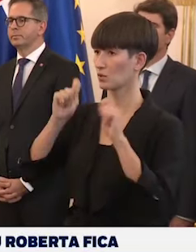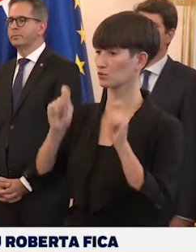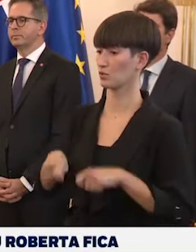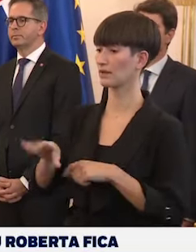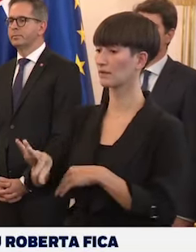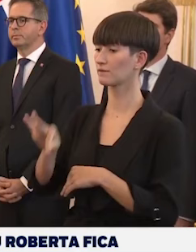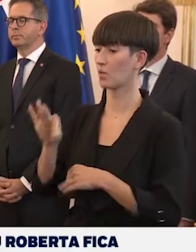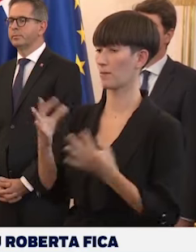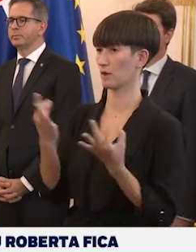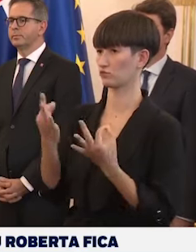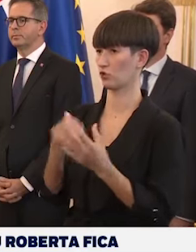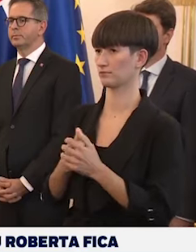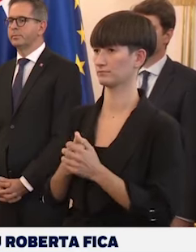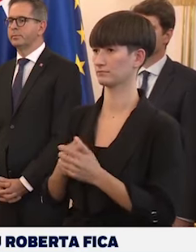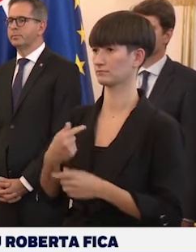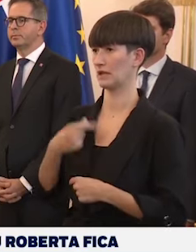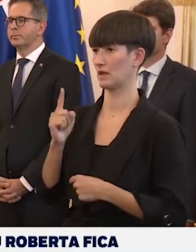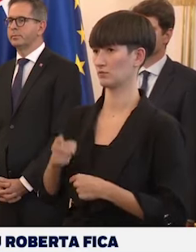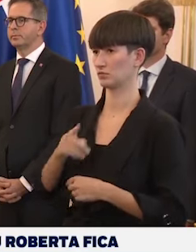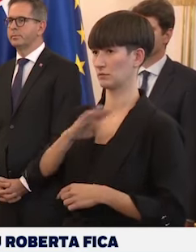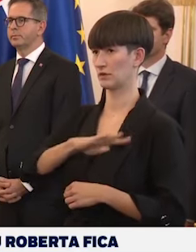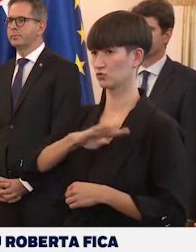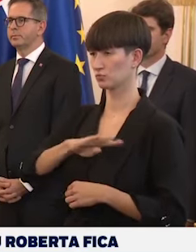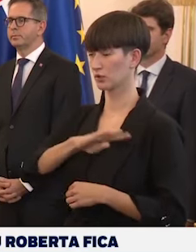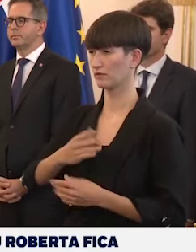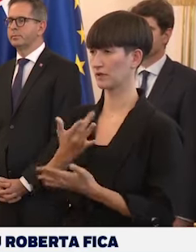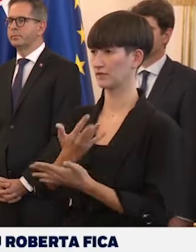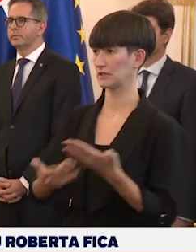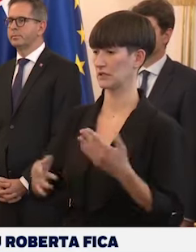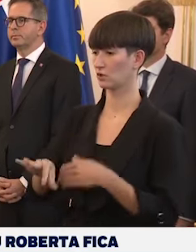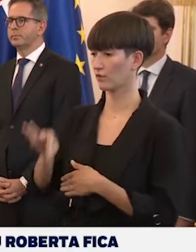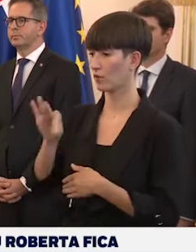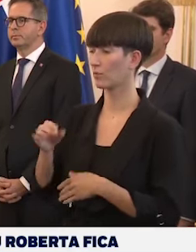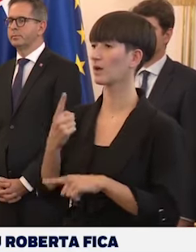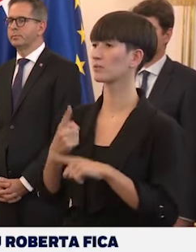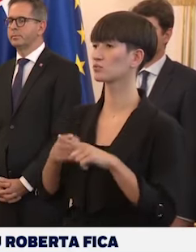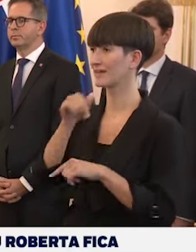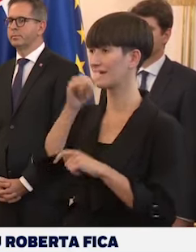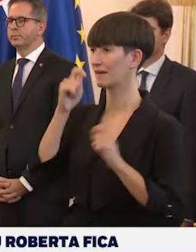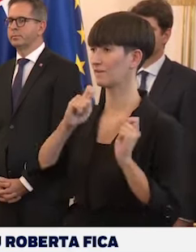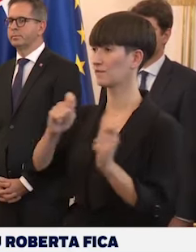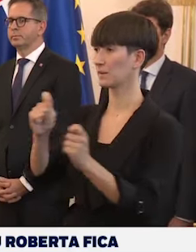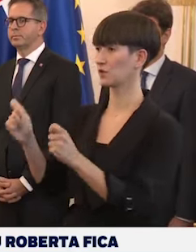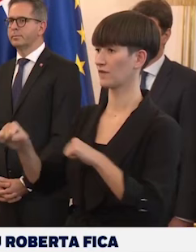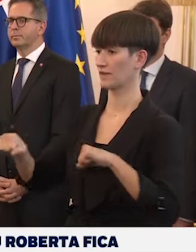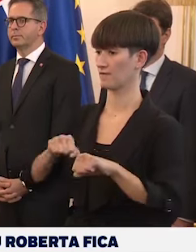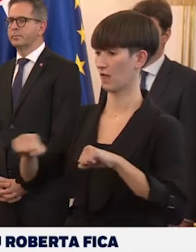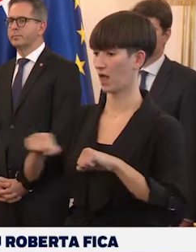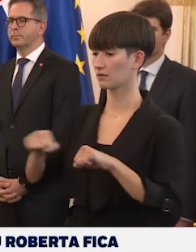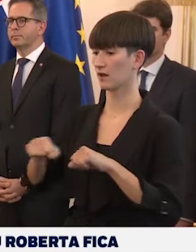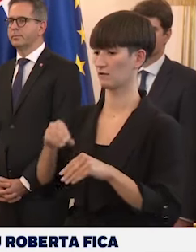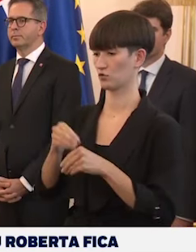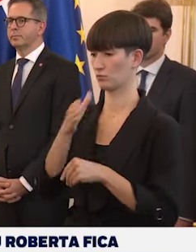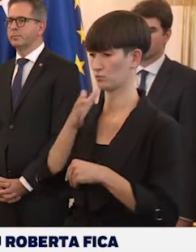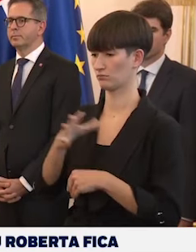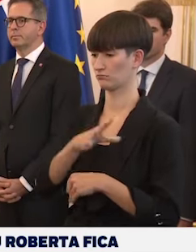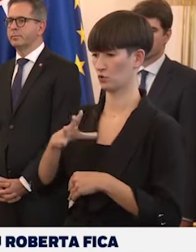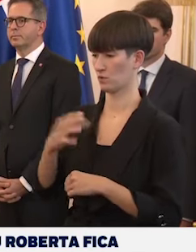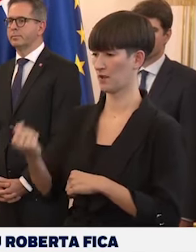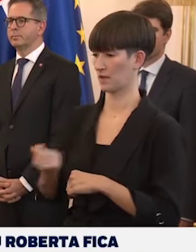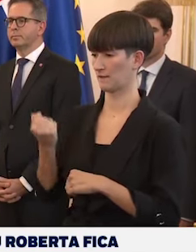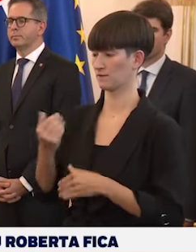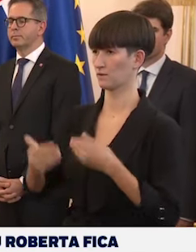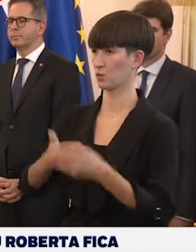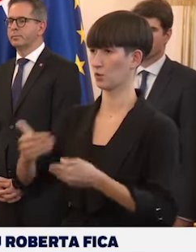úlohou je rešpektovať výsledky volieb a vymenovať vládu, ktorá splní podmienky pre riadne fungovanie.